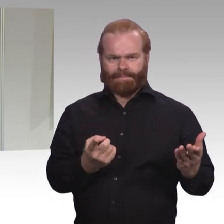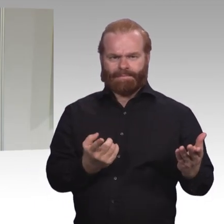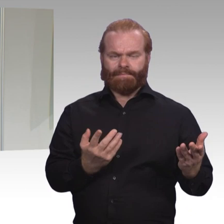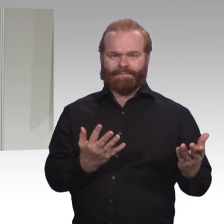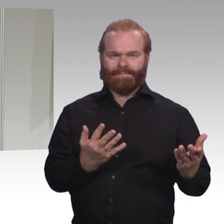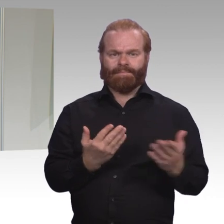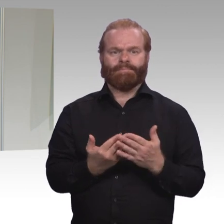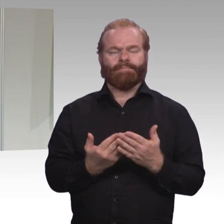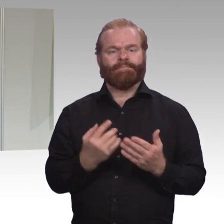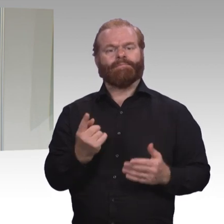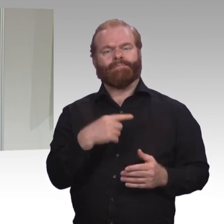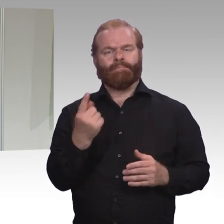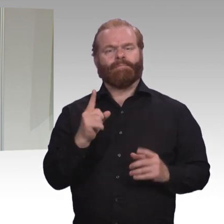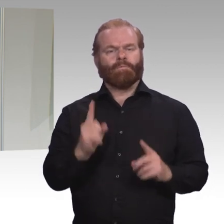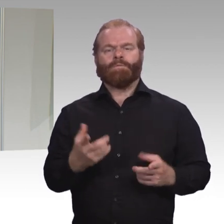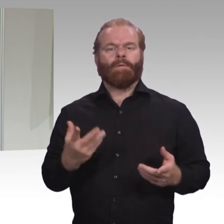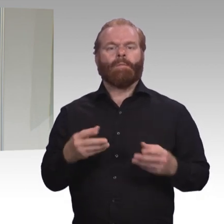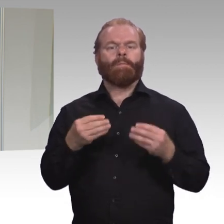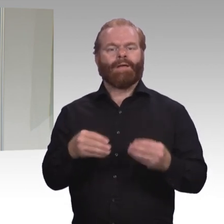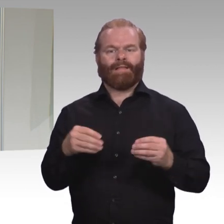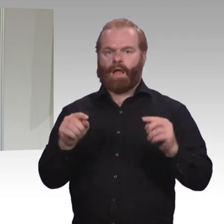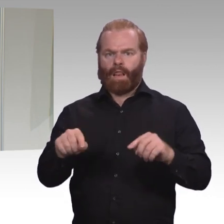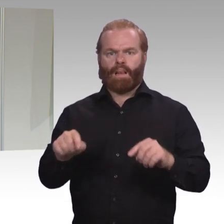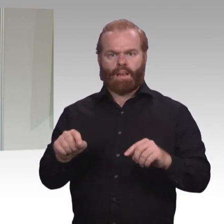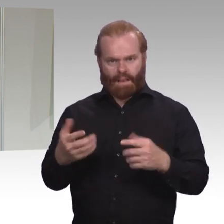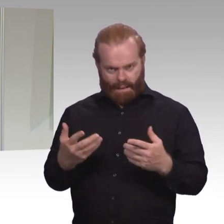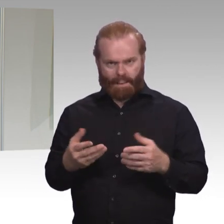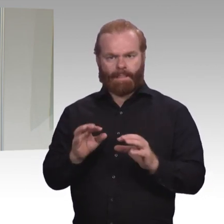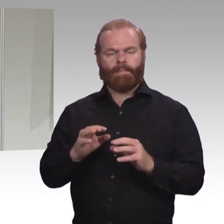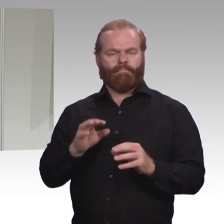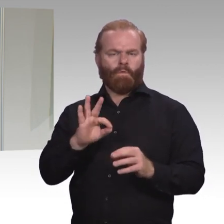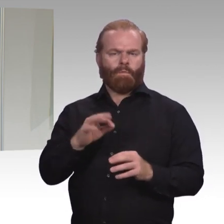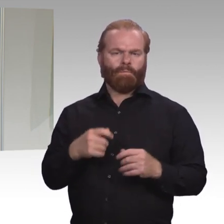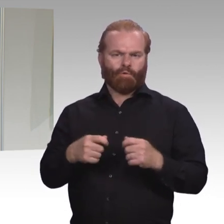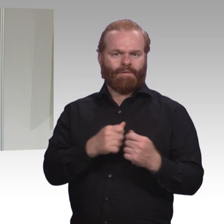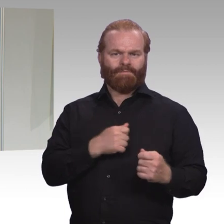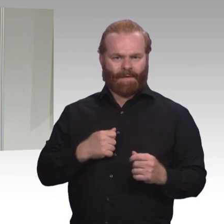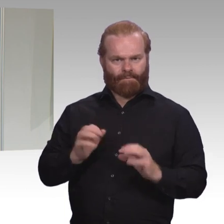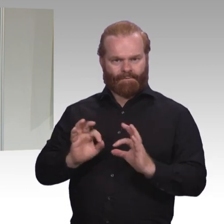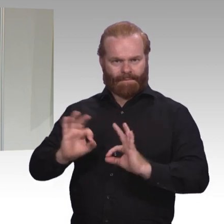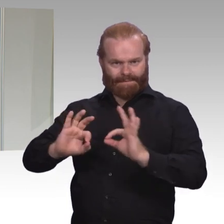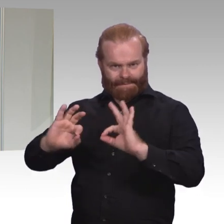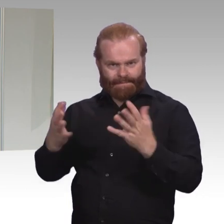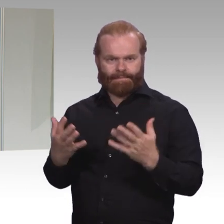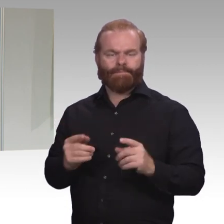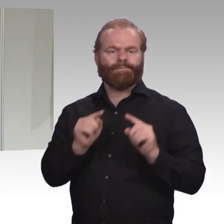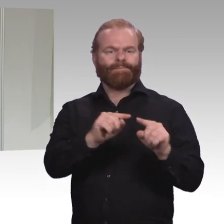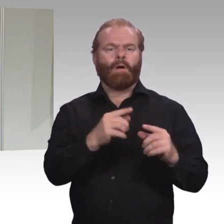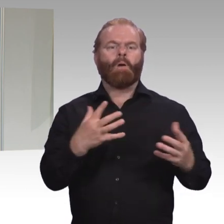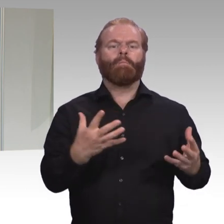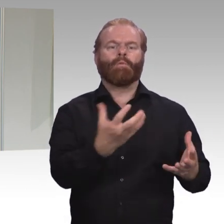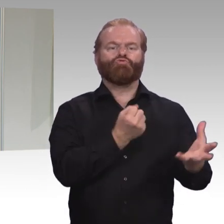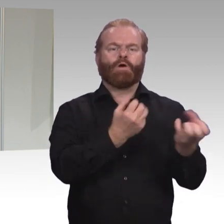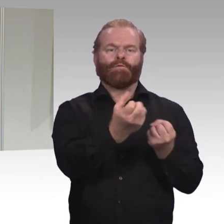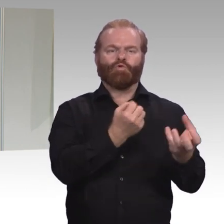zu verbessern, und zwar nicht nur national, sondern auch europäisch. Wir wollen den Weg der Verteidigungsunion